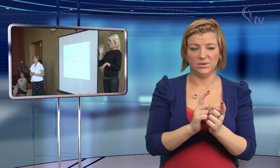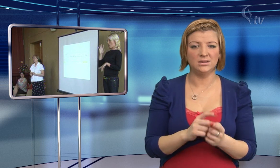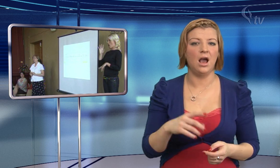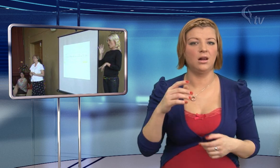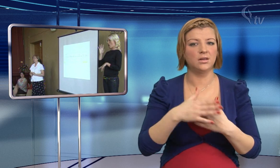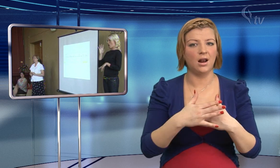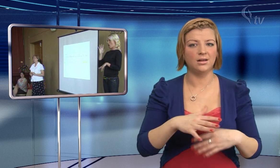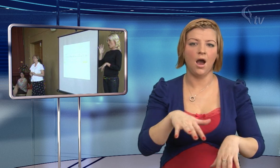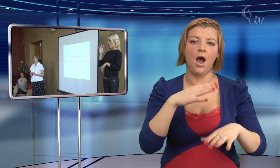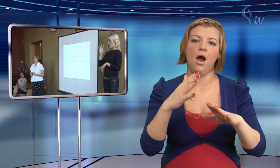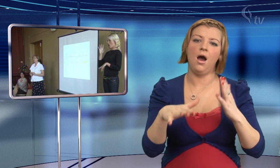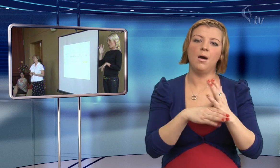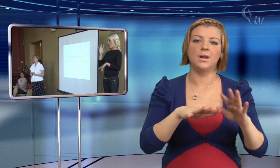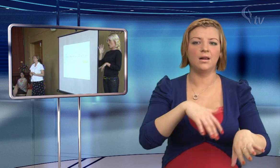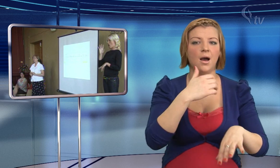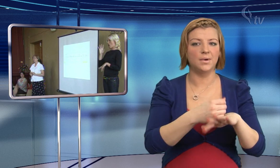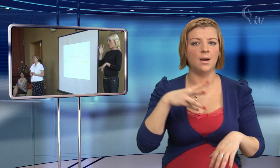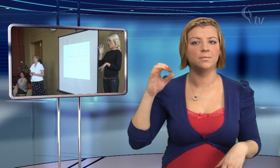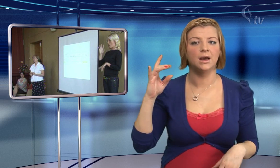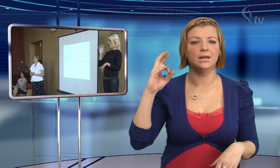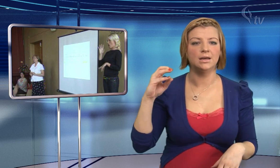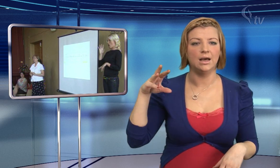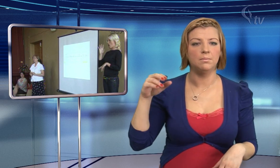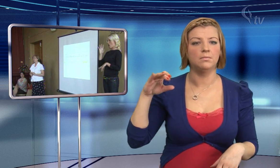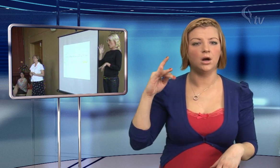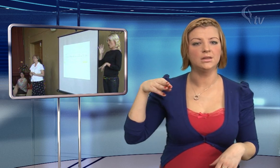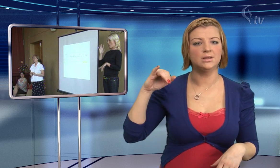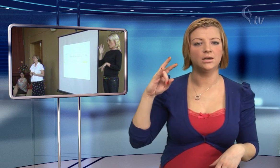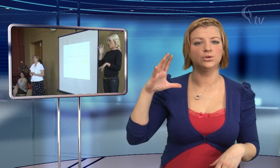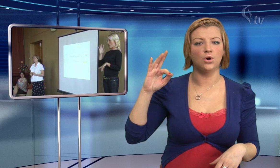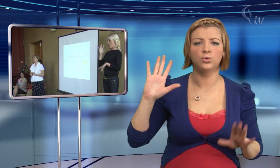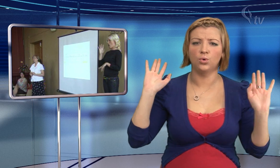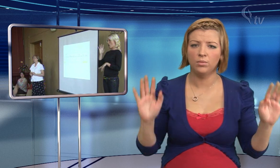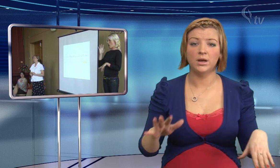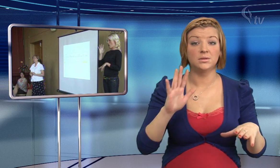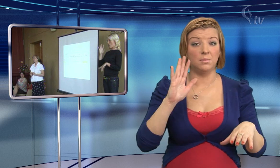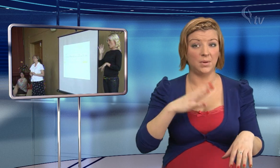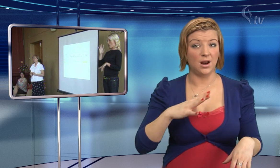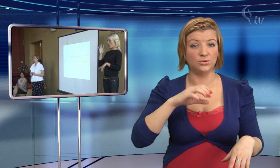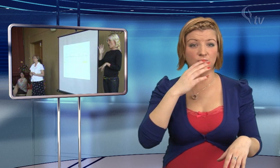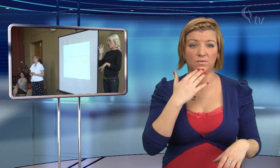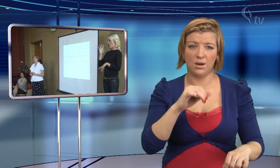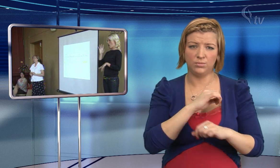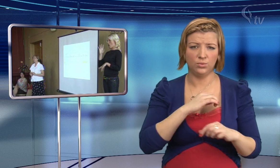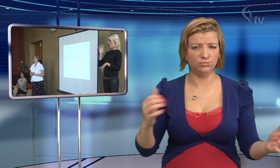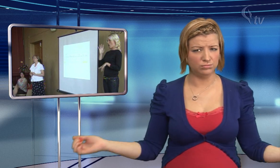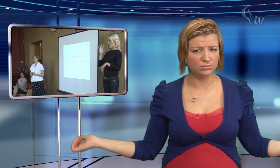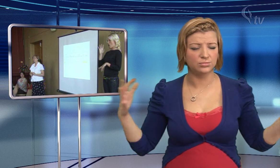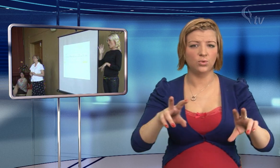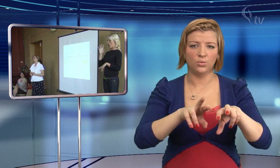lubas Tallinna abilinnapea Merike Martinson, et pärast suvepuhkust kutsutakse kokku ümarlaud, kus räägitakse